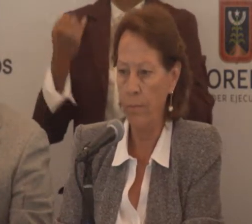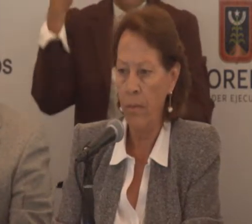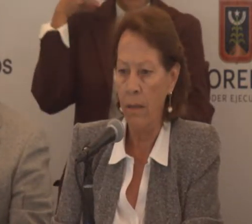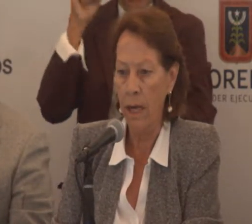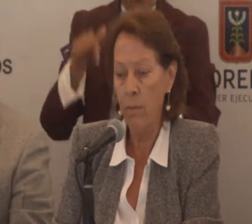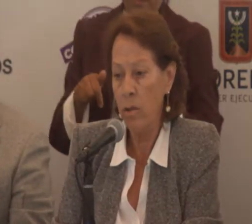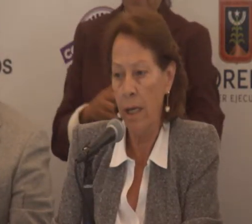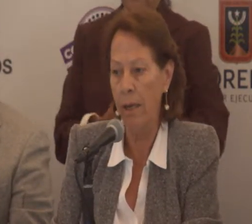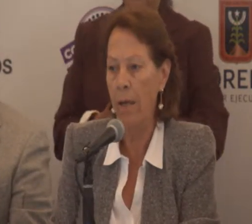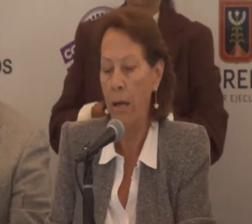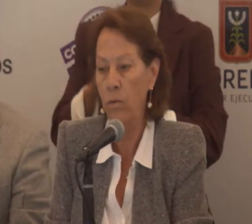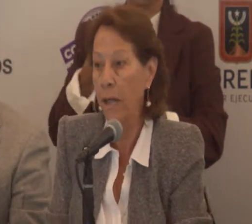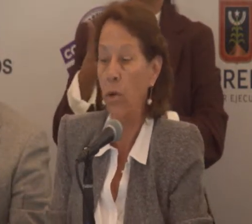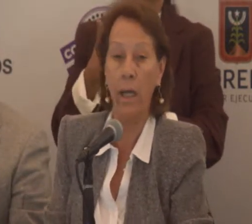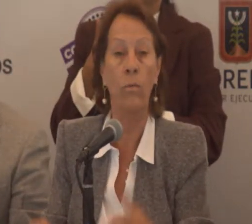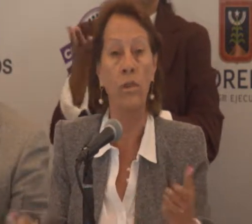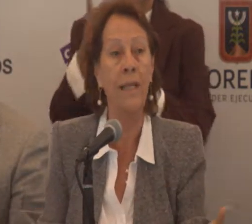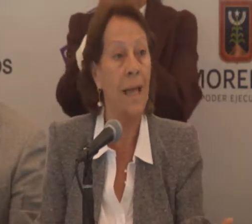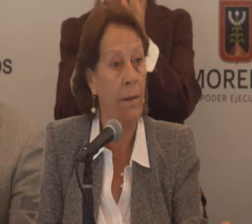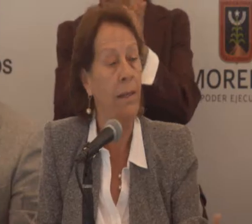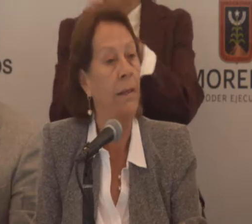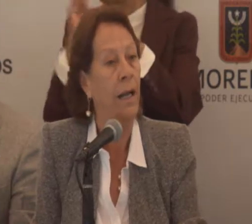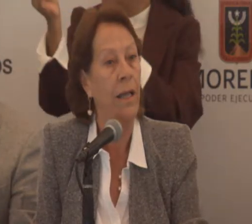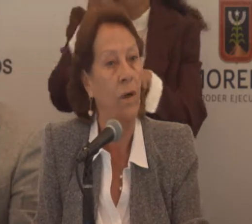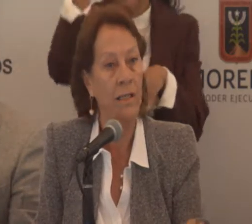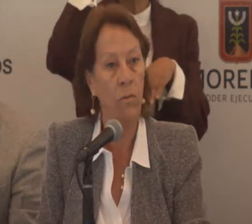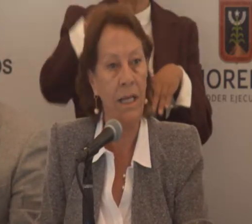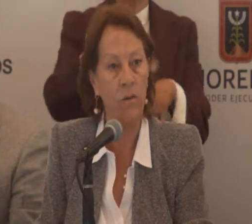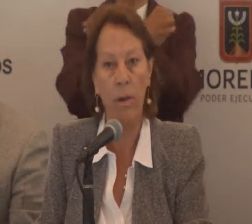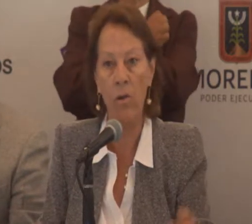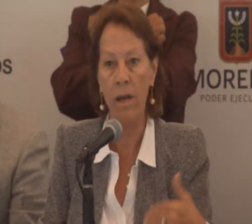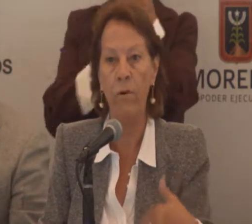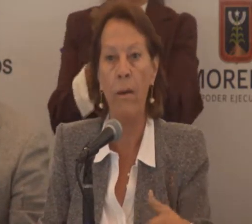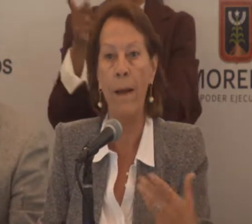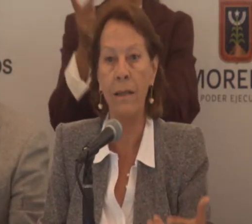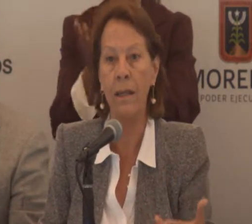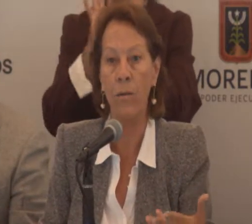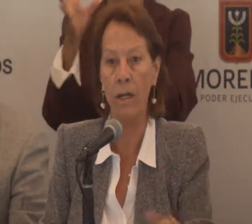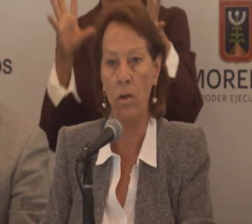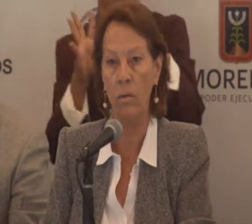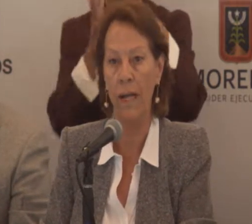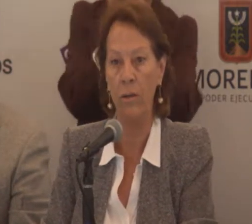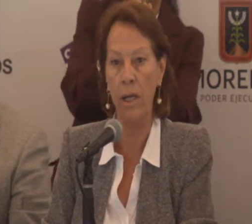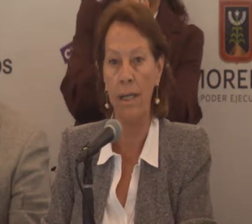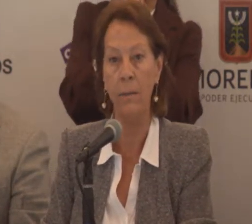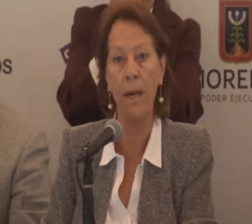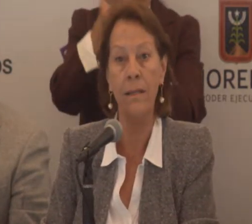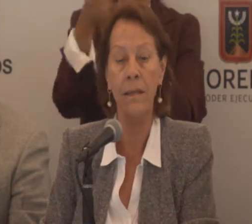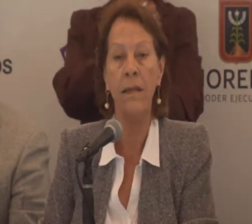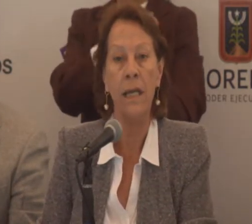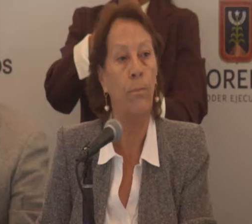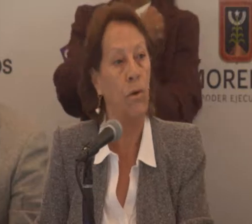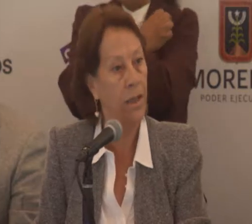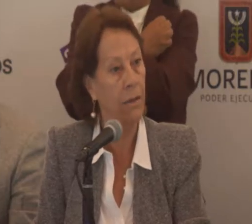favor. Tenemos un dato que, como ustedes saben, la educación media superior ya forma parte de la educación obligatoria en este